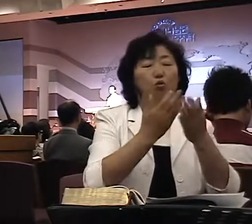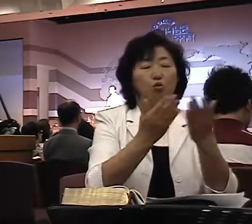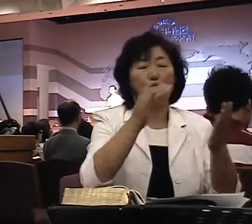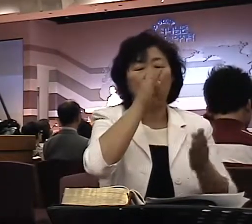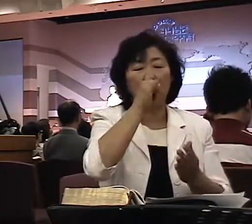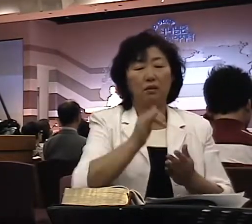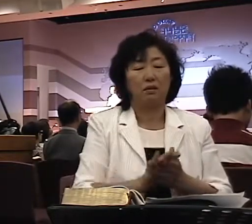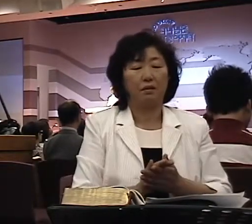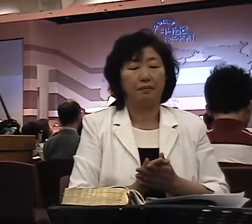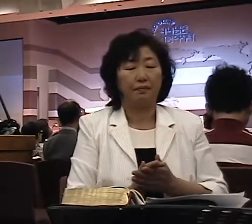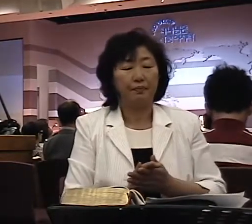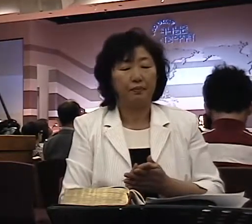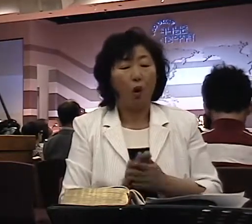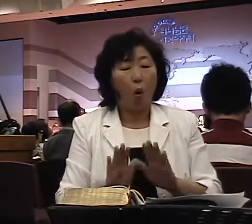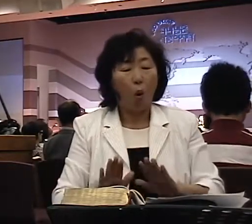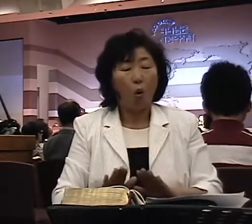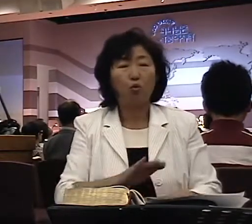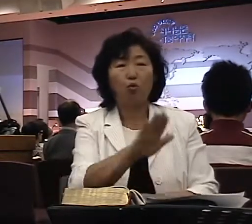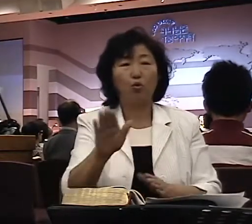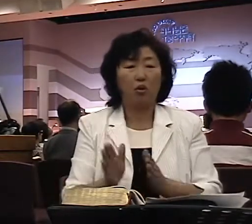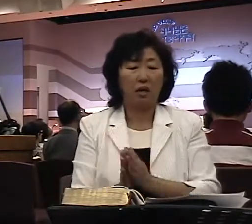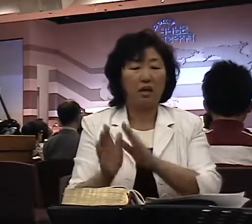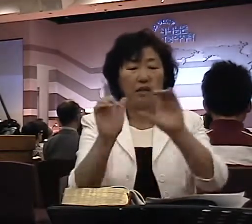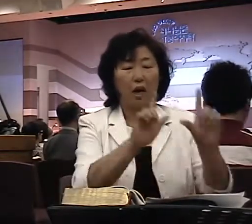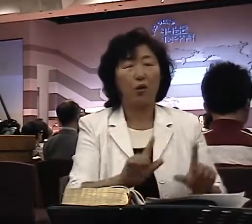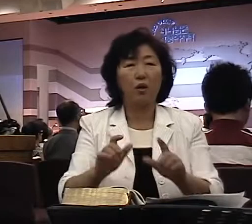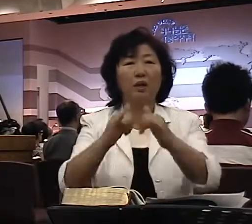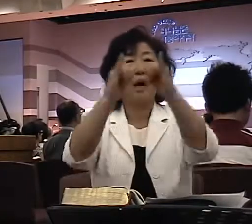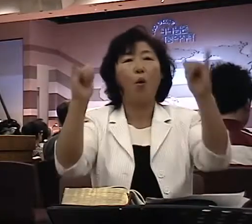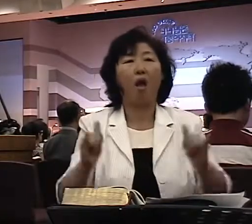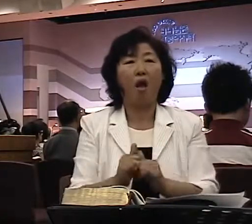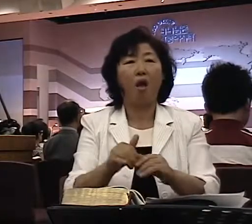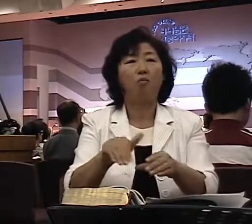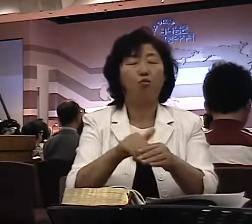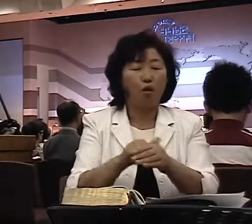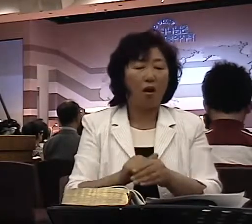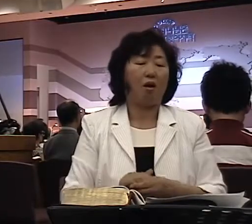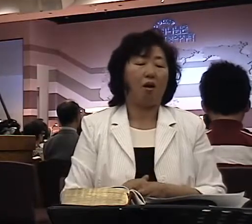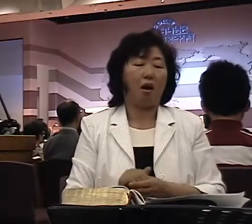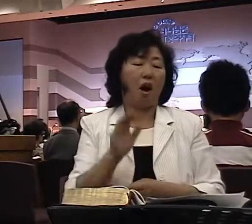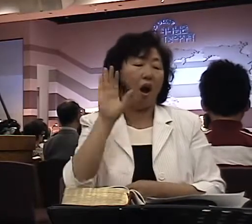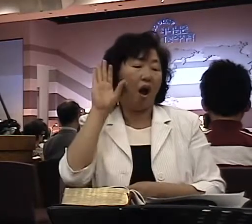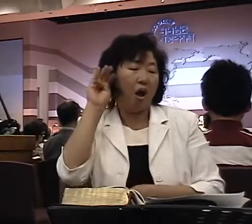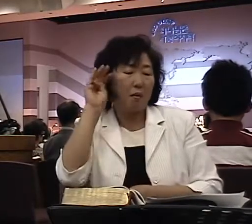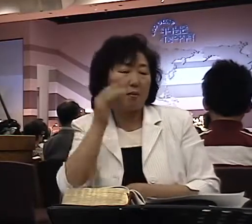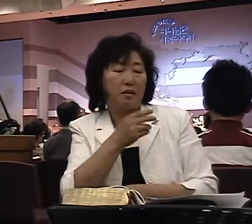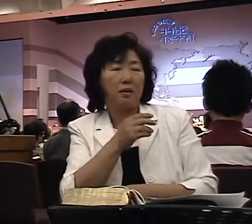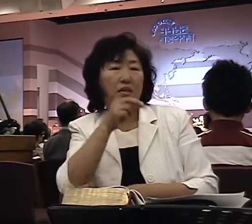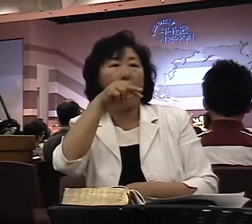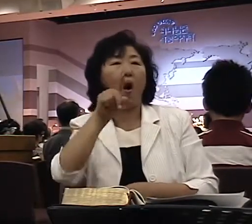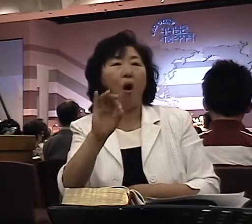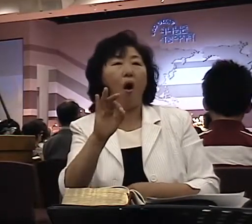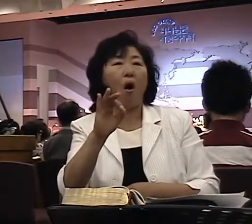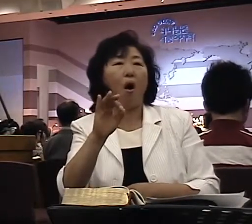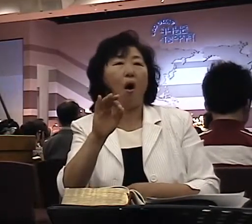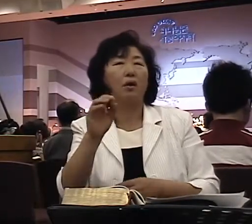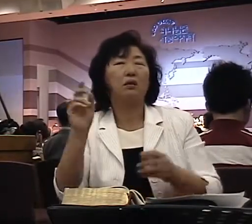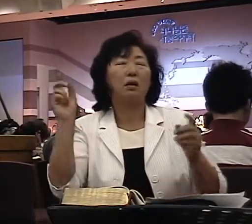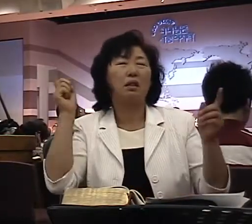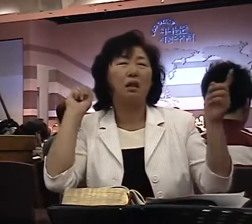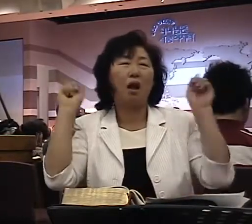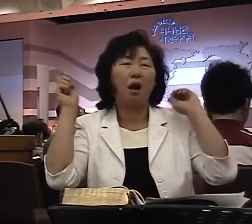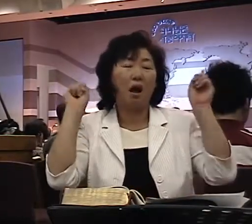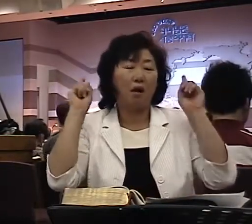있습니다. 오늘 우리가 살고 있는 이 사회, 이 문화도 얼마나 이 성적으로 타락한